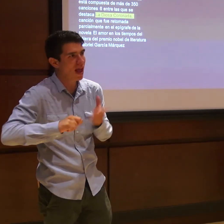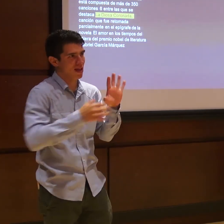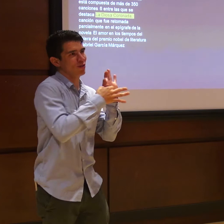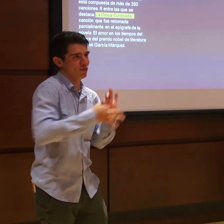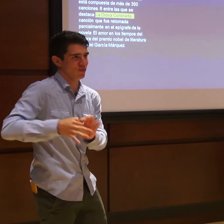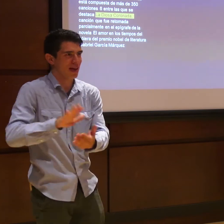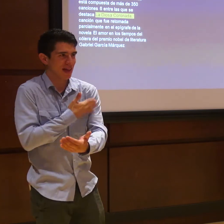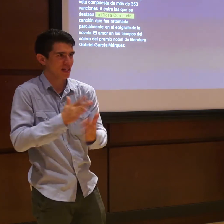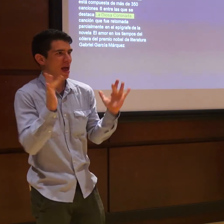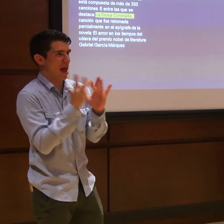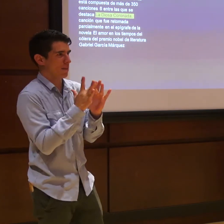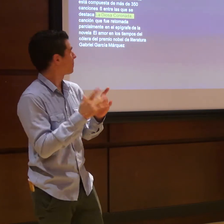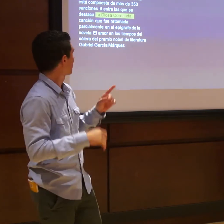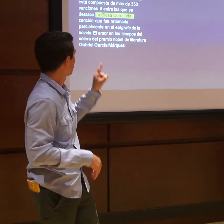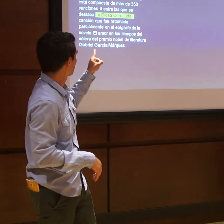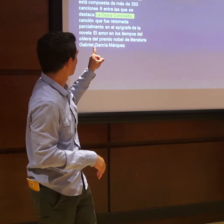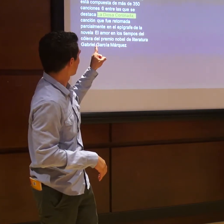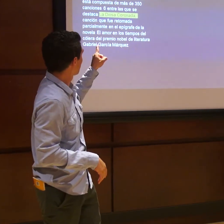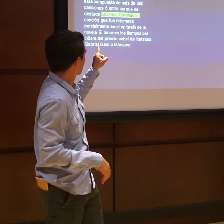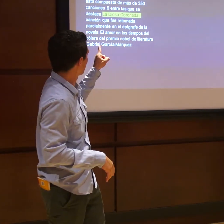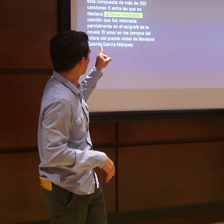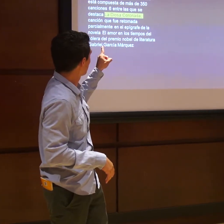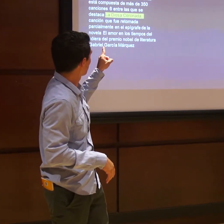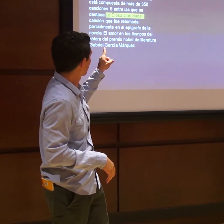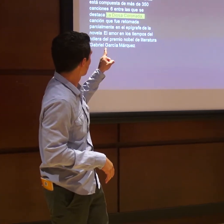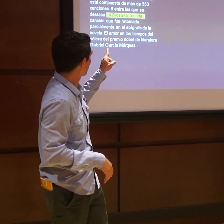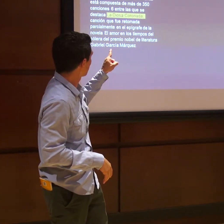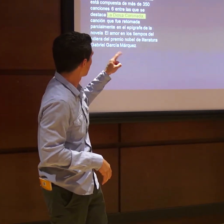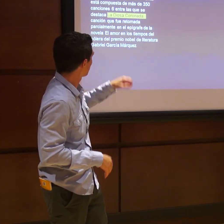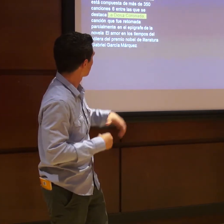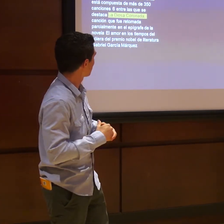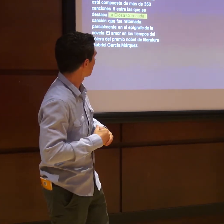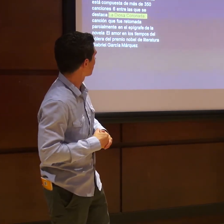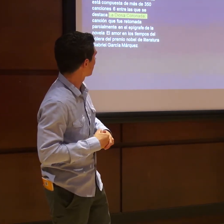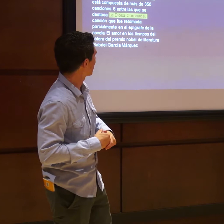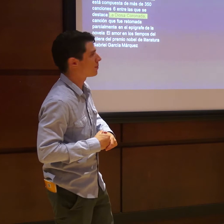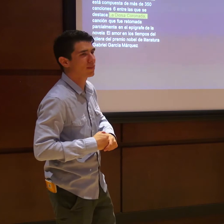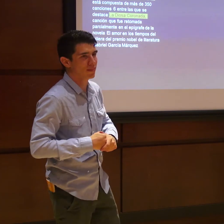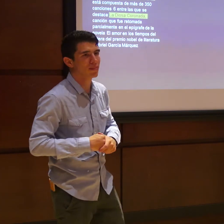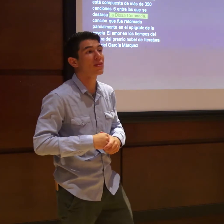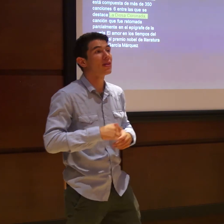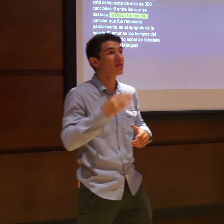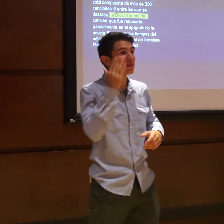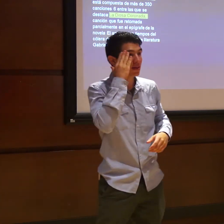Esta fue una canción que compuso y la publicó en un momento